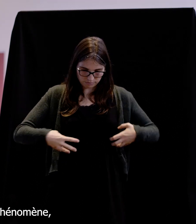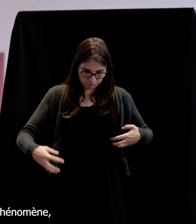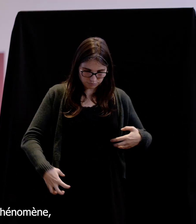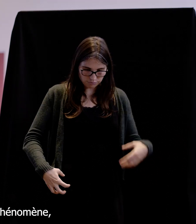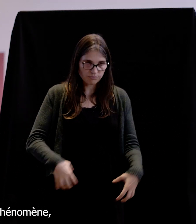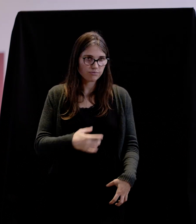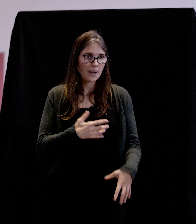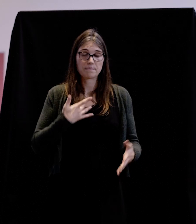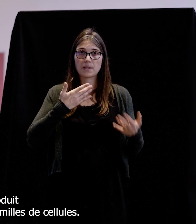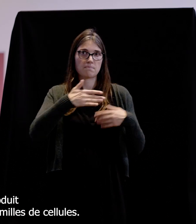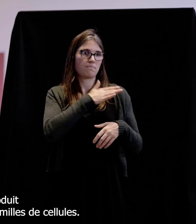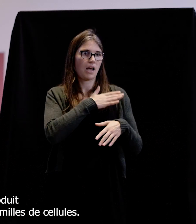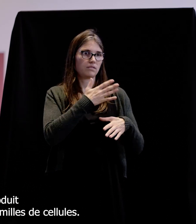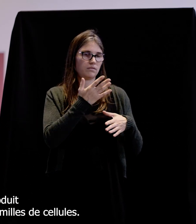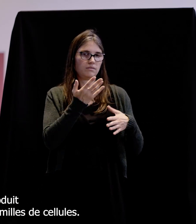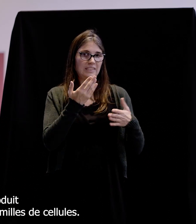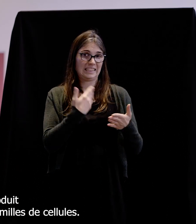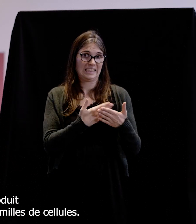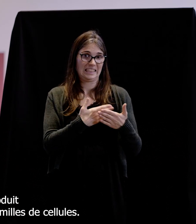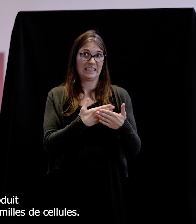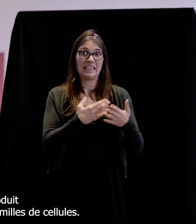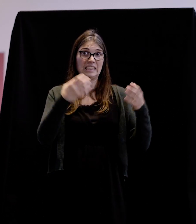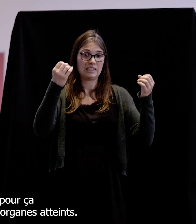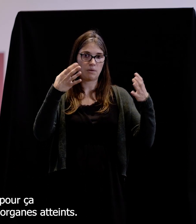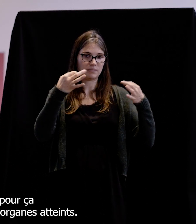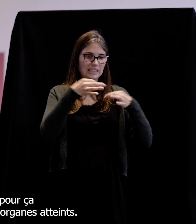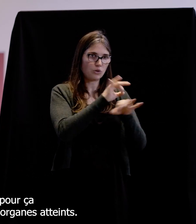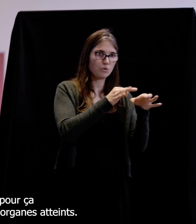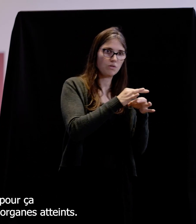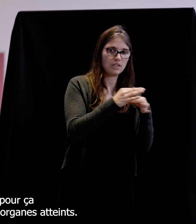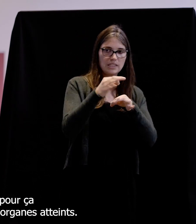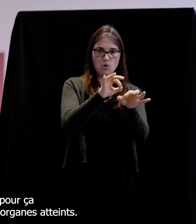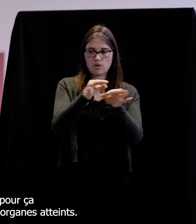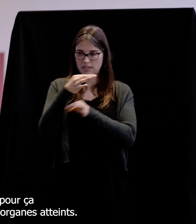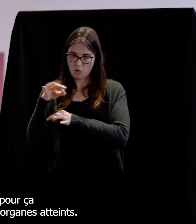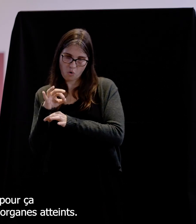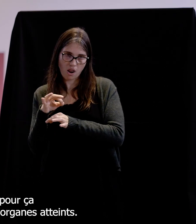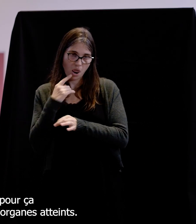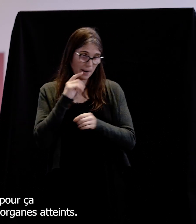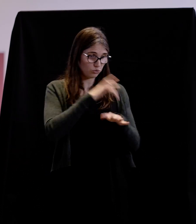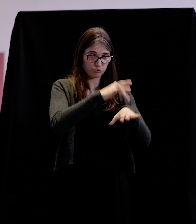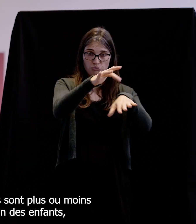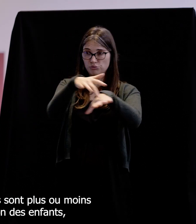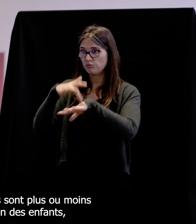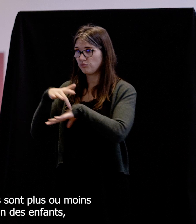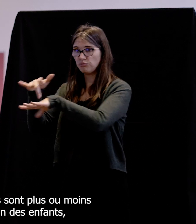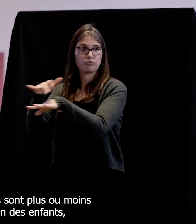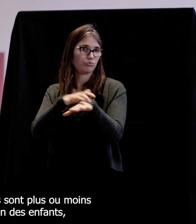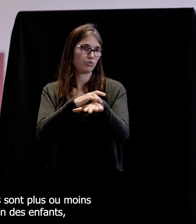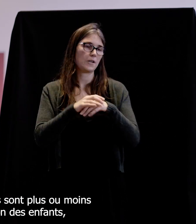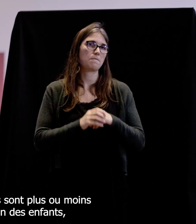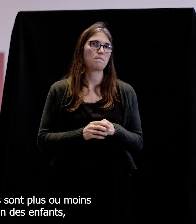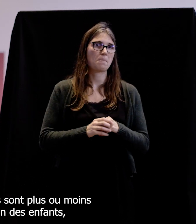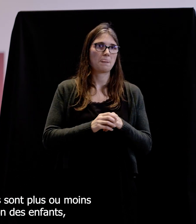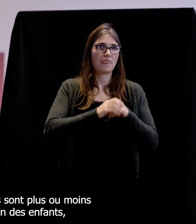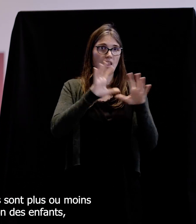phénomène, il se produit dans beaucoup de familles de cellules. Donc c'est pour ça qu'il y a beaucoup d'organes atteints. Et pourquoi les organes